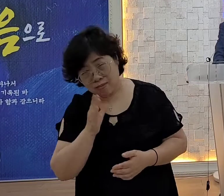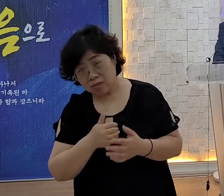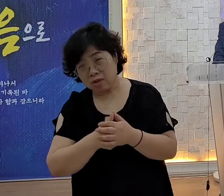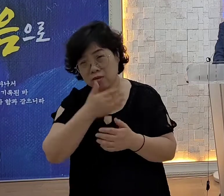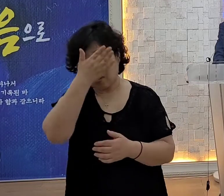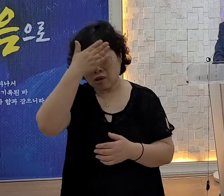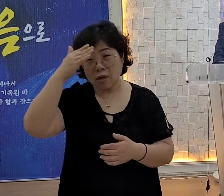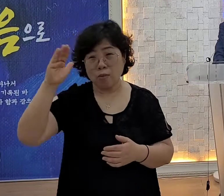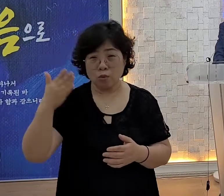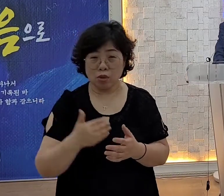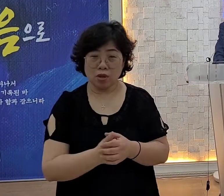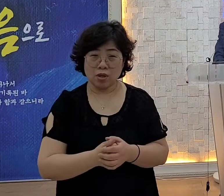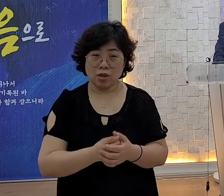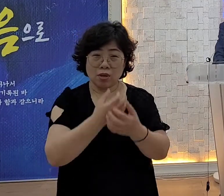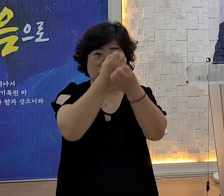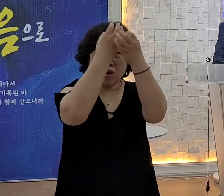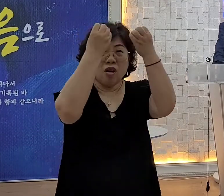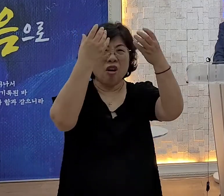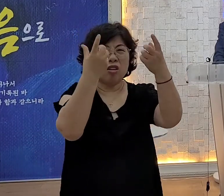이렇게 많나.